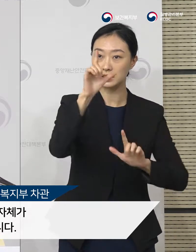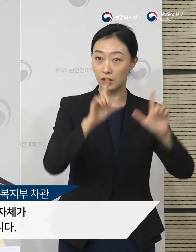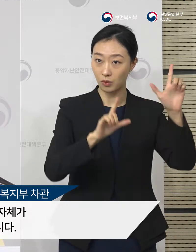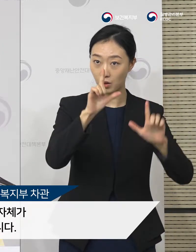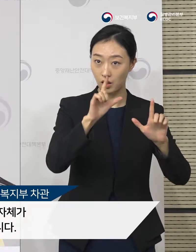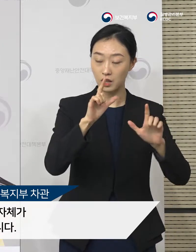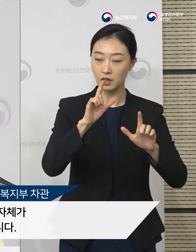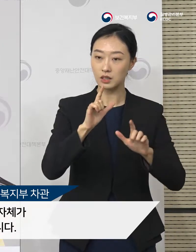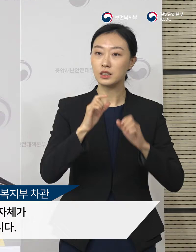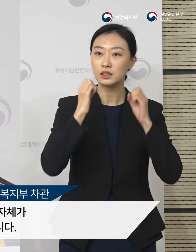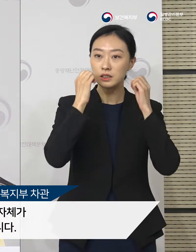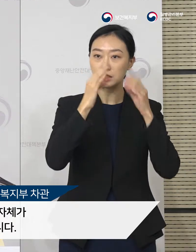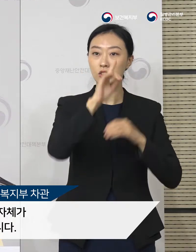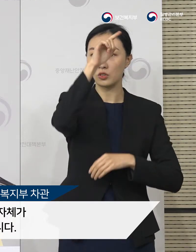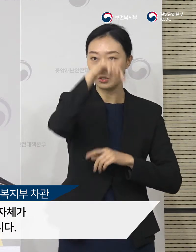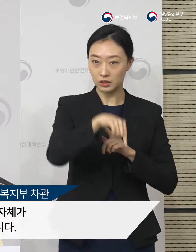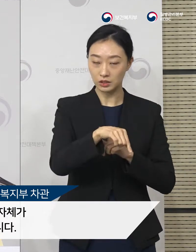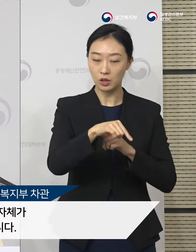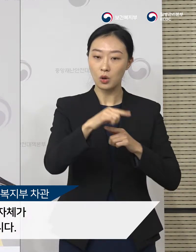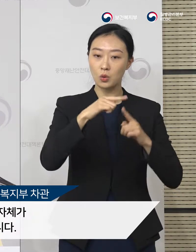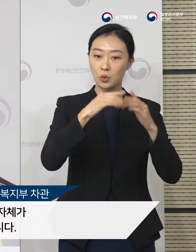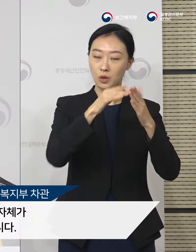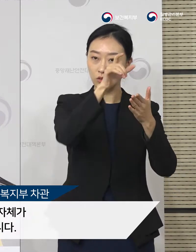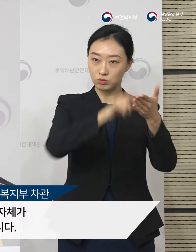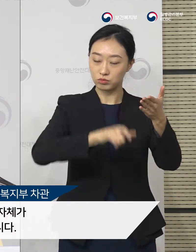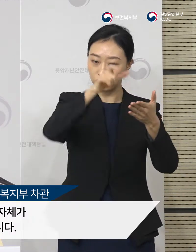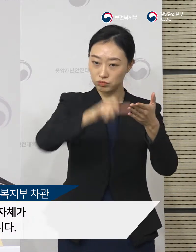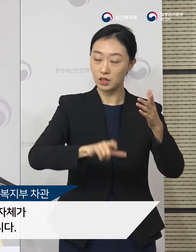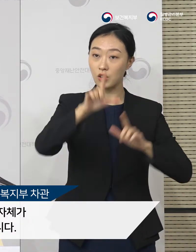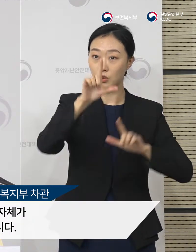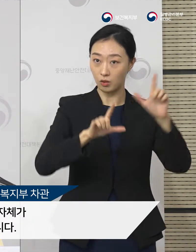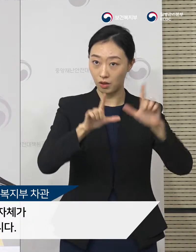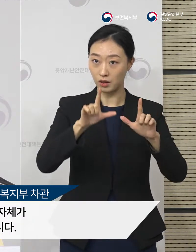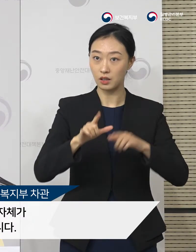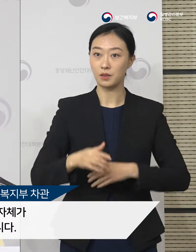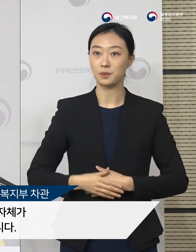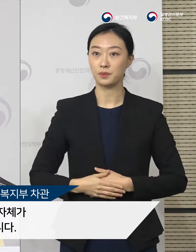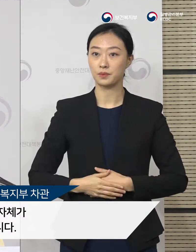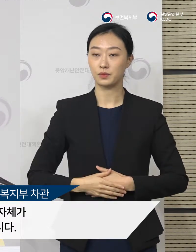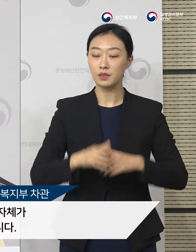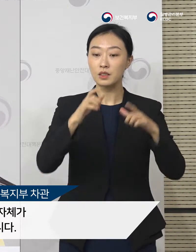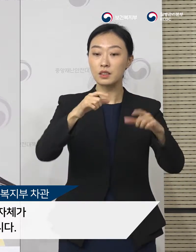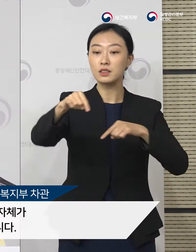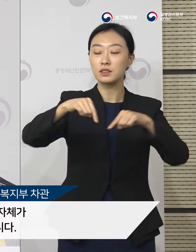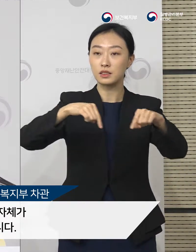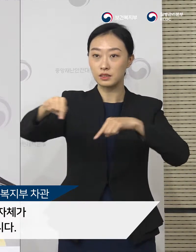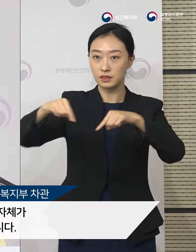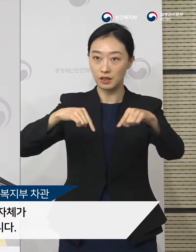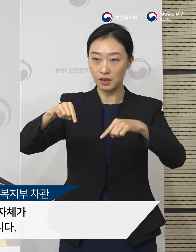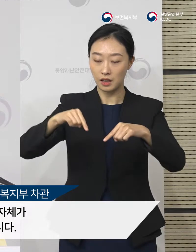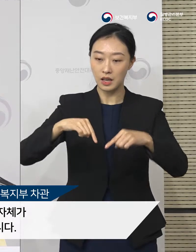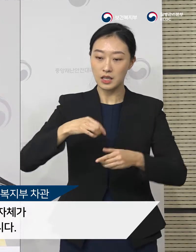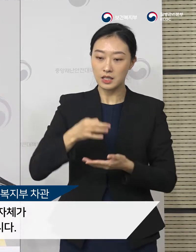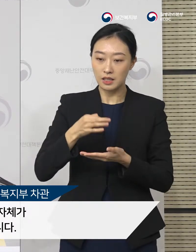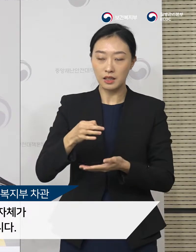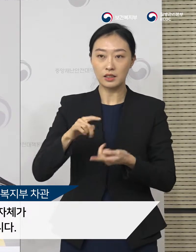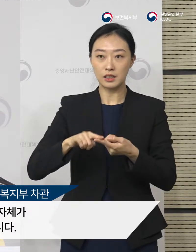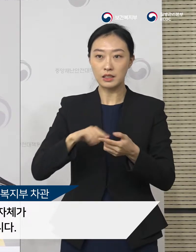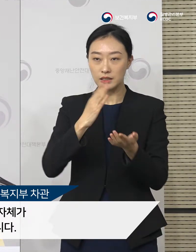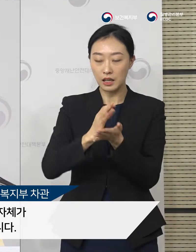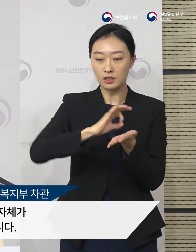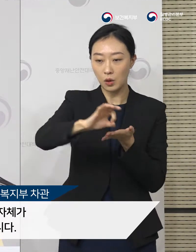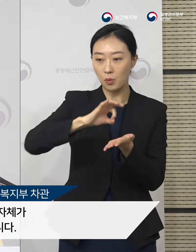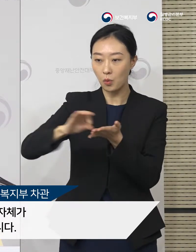신천지 전체 신도 조사 추진 현황 등을 논의하고 지자체가 재난 관련 기금 사용을 활성화할 수 있도록